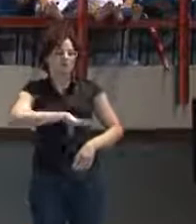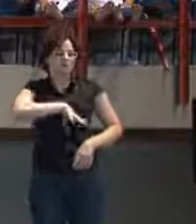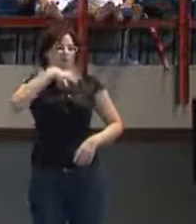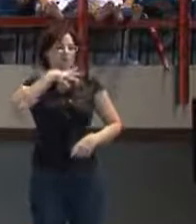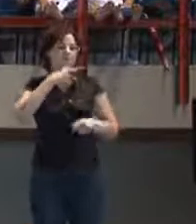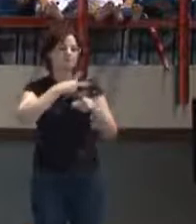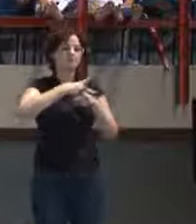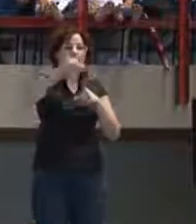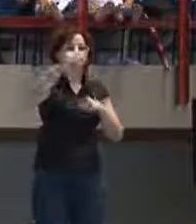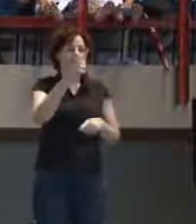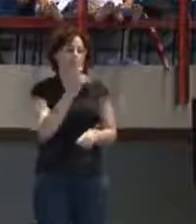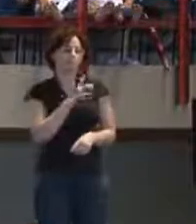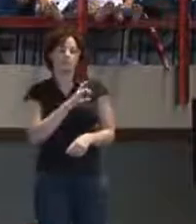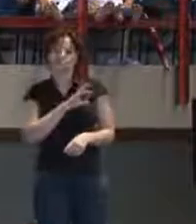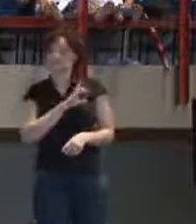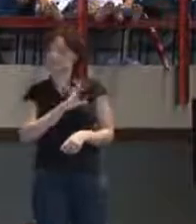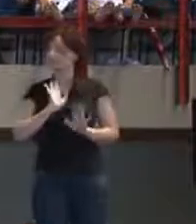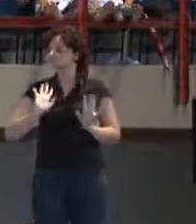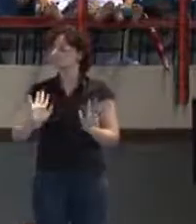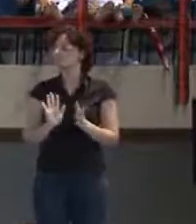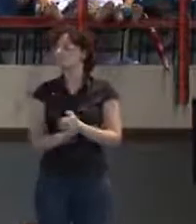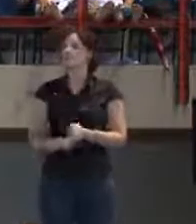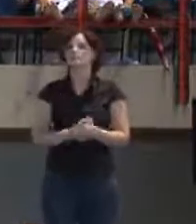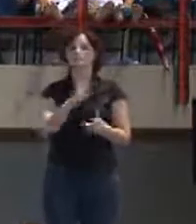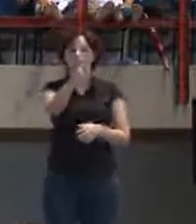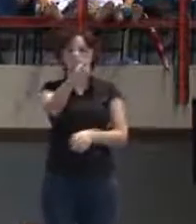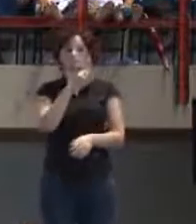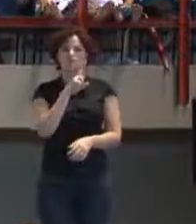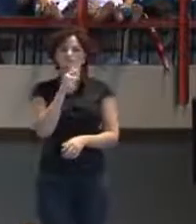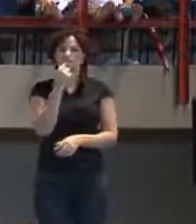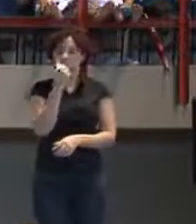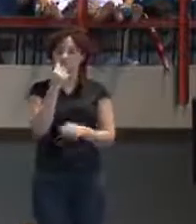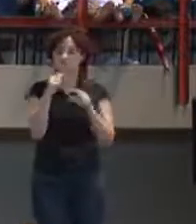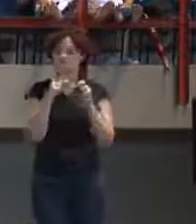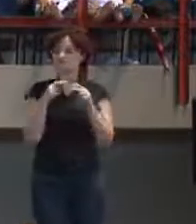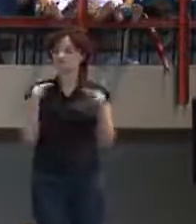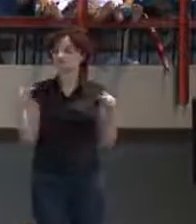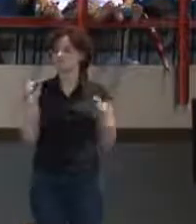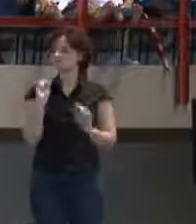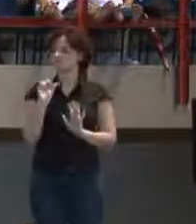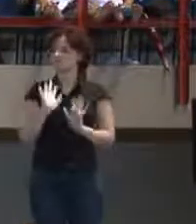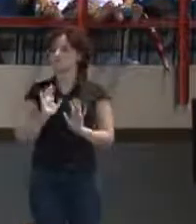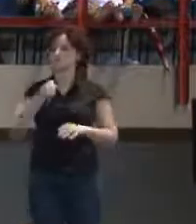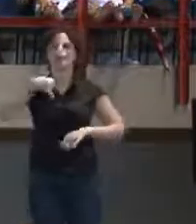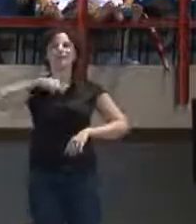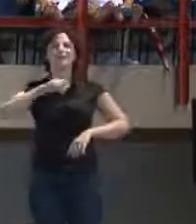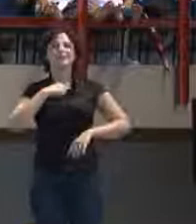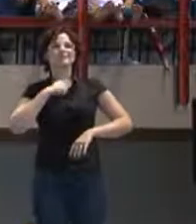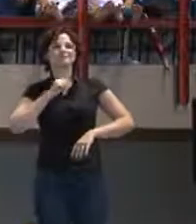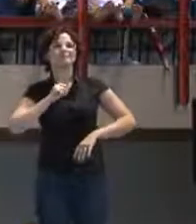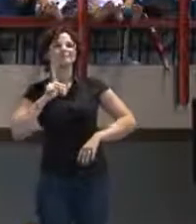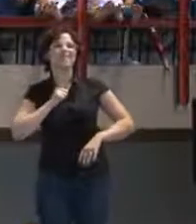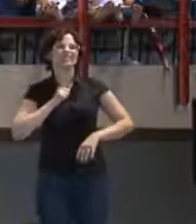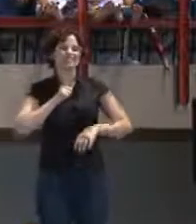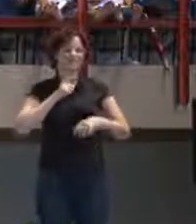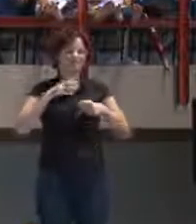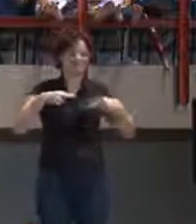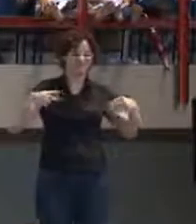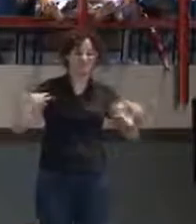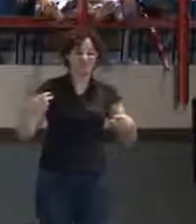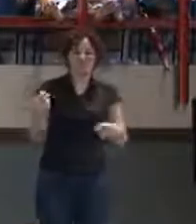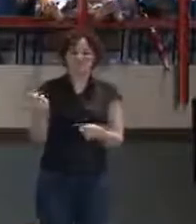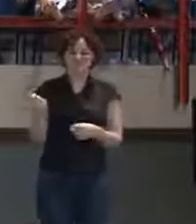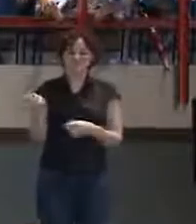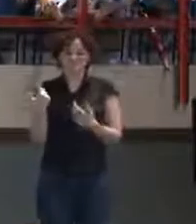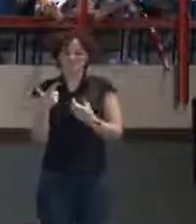vitória acima do medo. Tá? Me digam uma coisinha. Se eu tenho um produto que não é rentável e uma mão de obra que não é